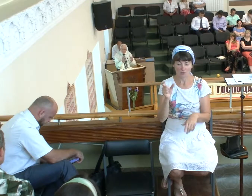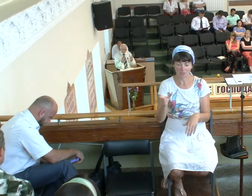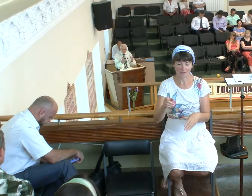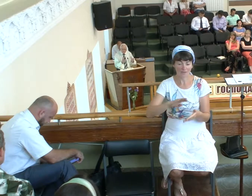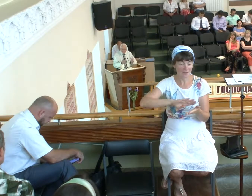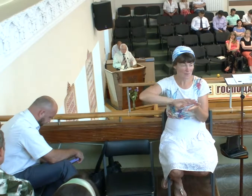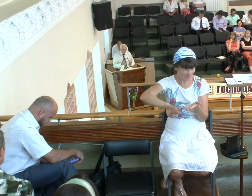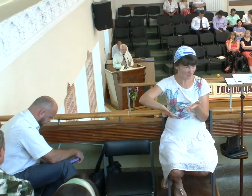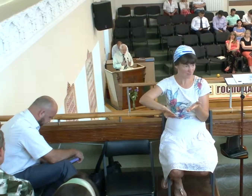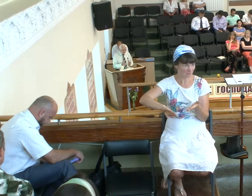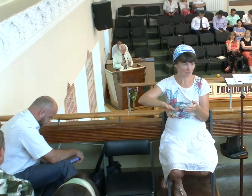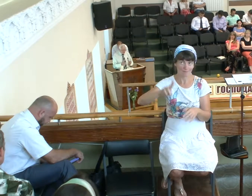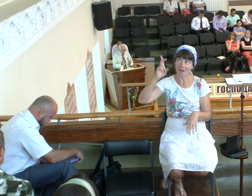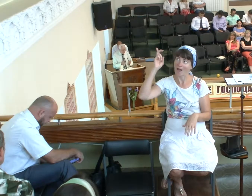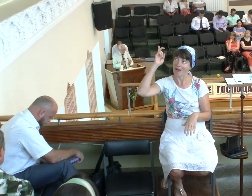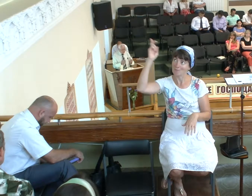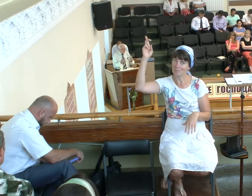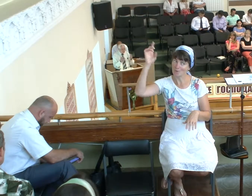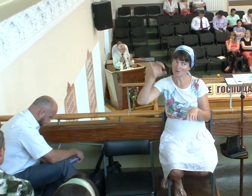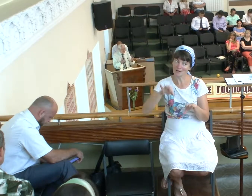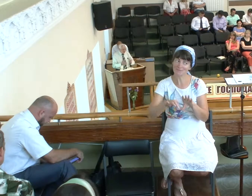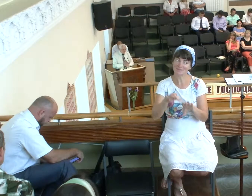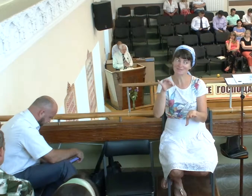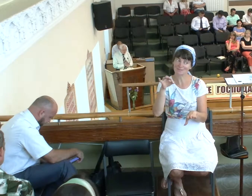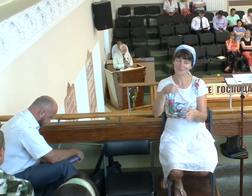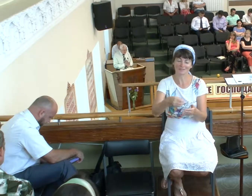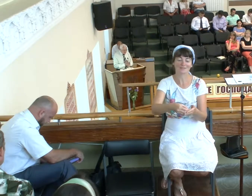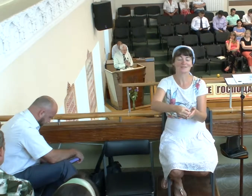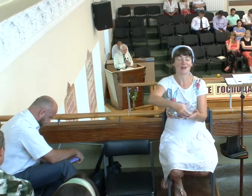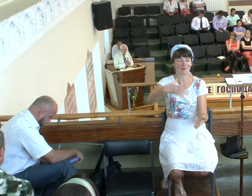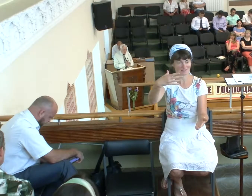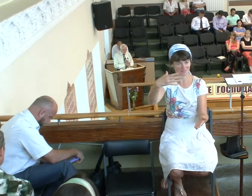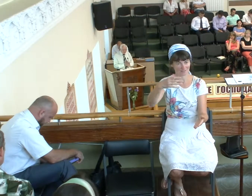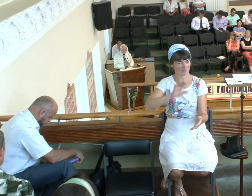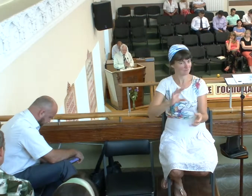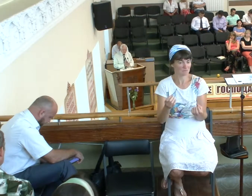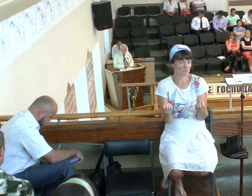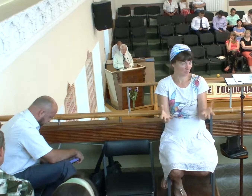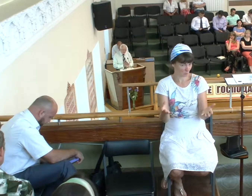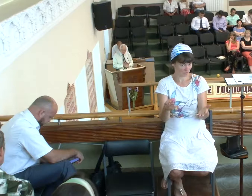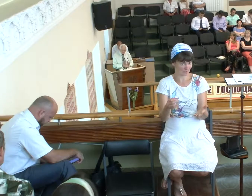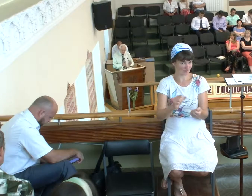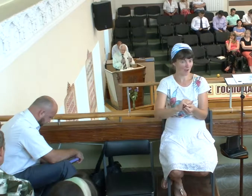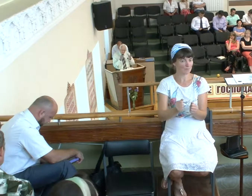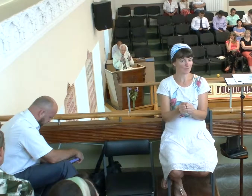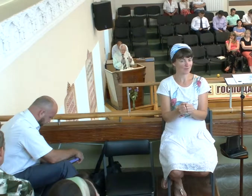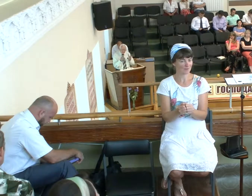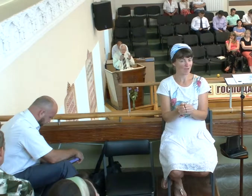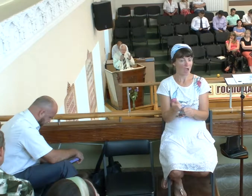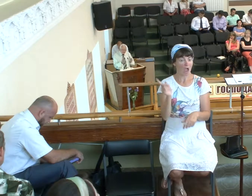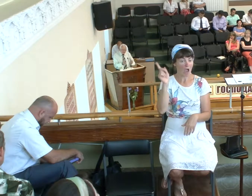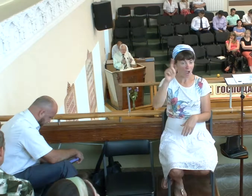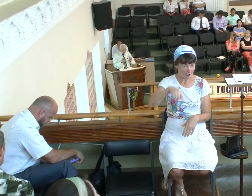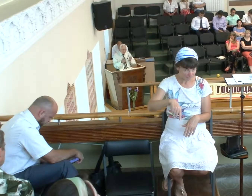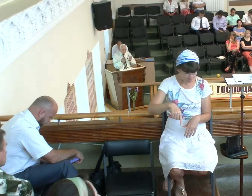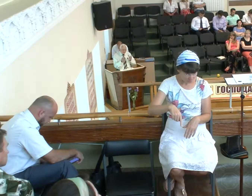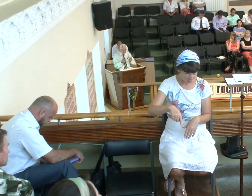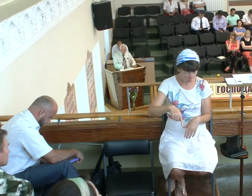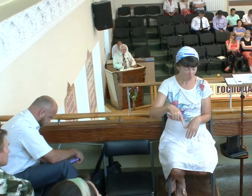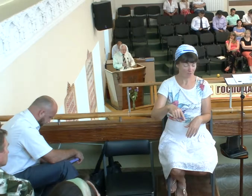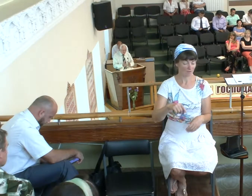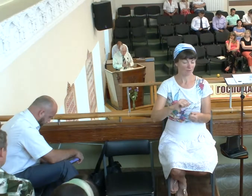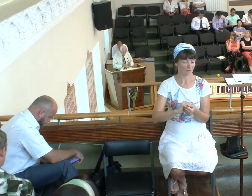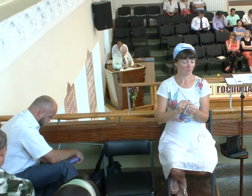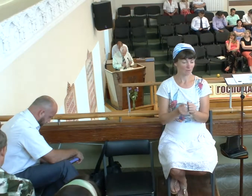не просто ценный, он драгоценный камень, то есть то, во что стоит вложить